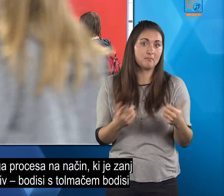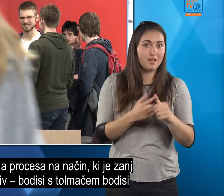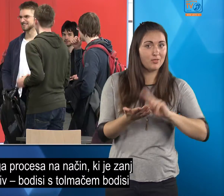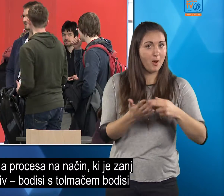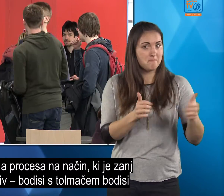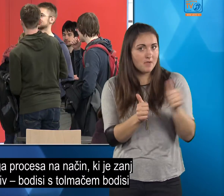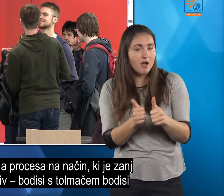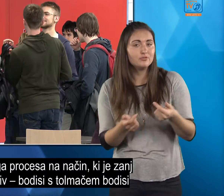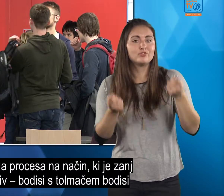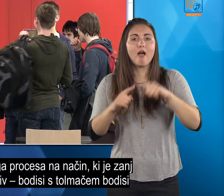prilagoditvami.